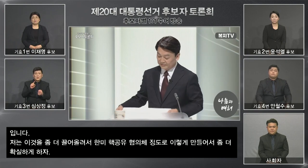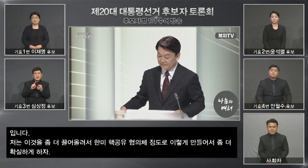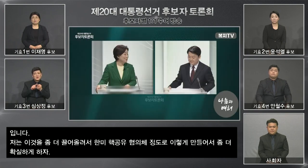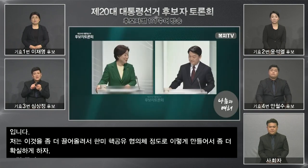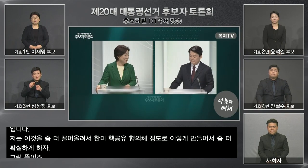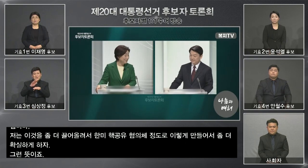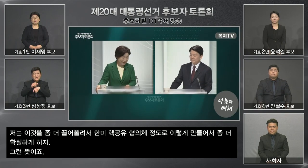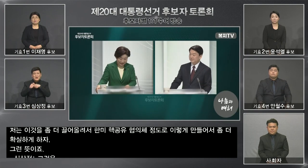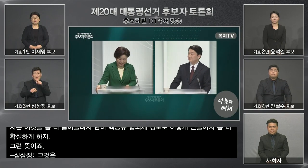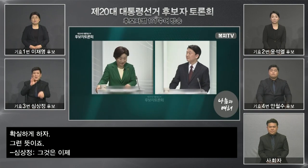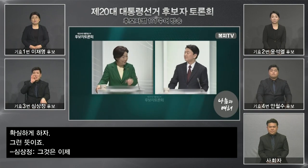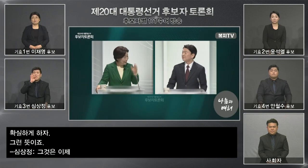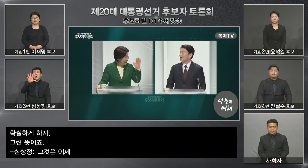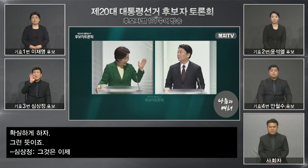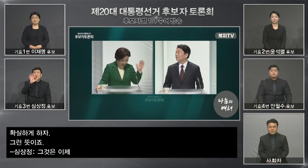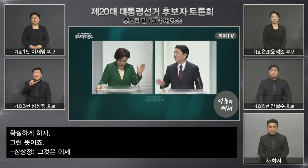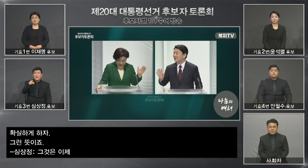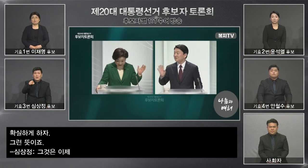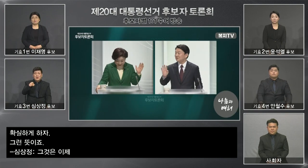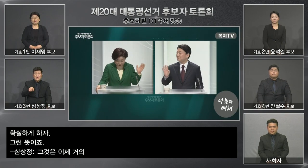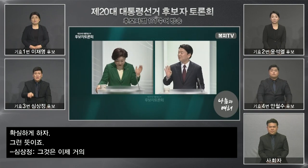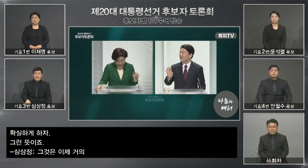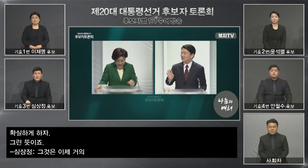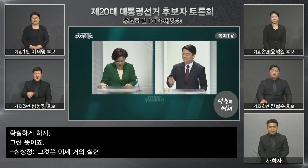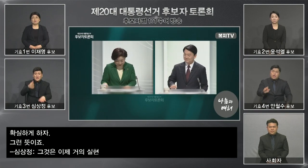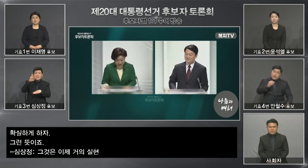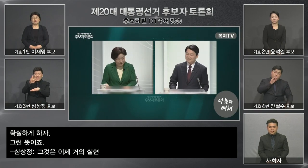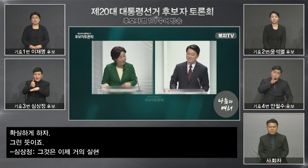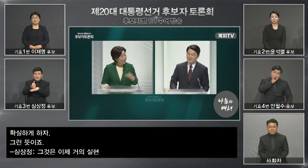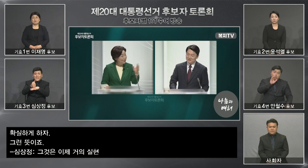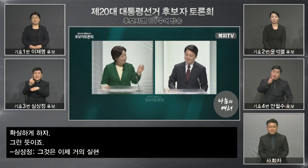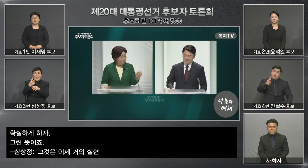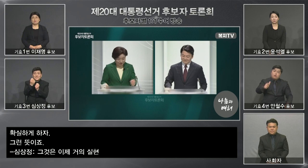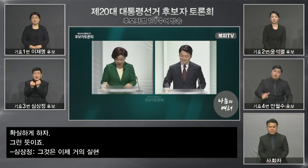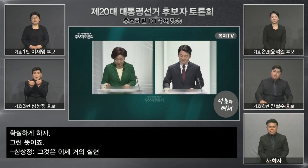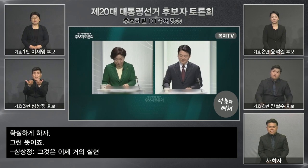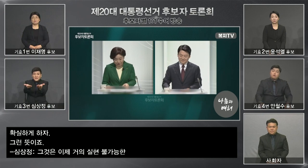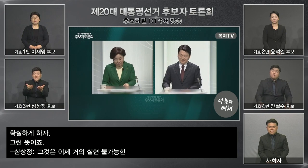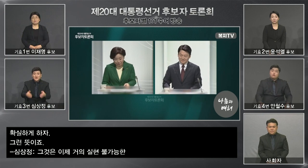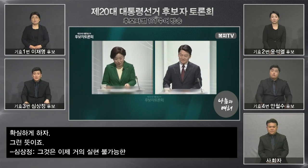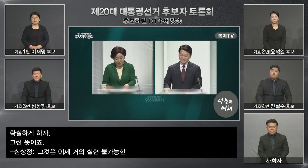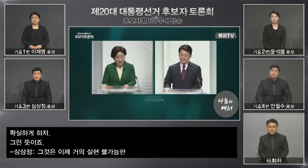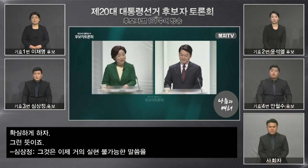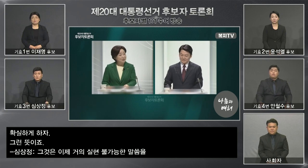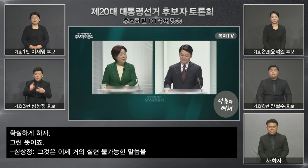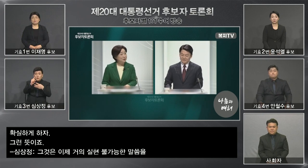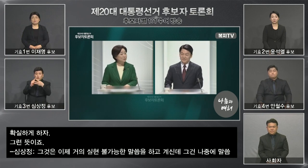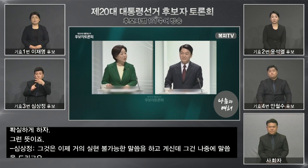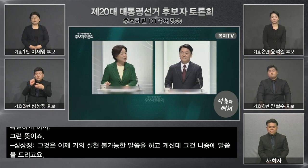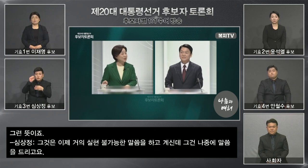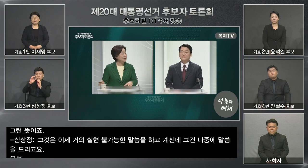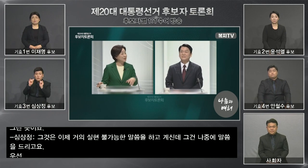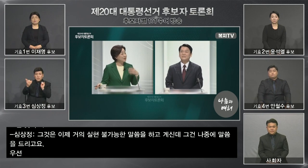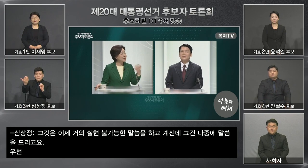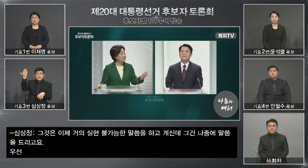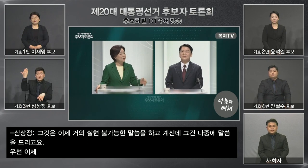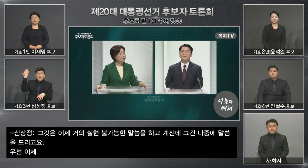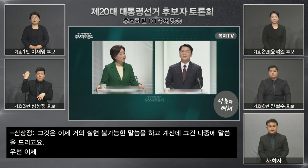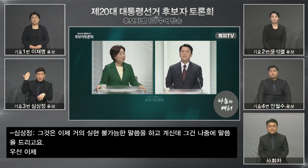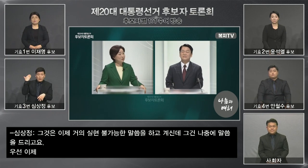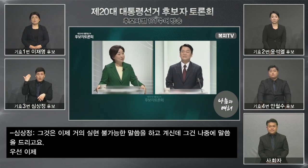실현 불가능한 말씀을 지금 하고 계신데 그건 제가 나중에 말씀을 드리고요. 우선 이제 윤석열 후보님 지난번에